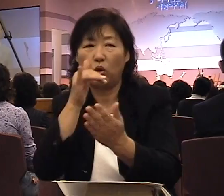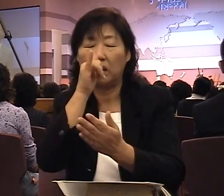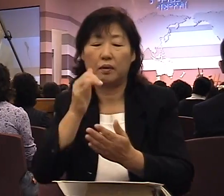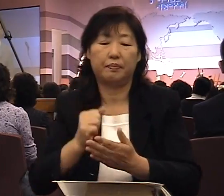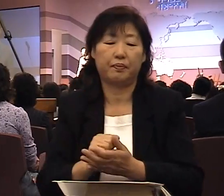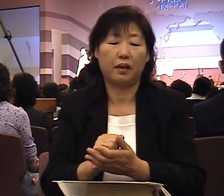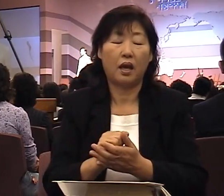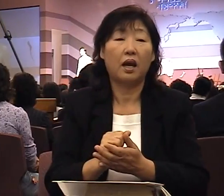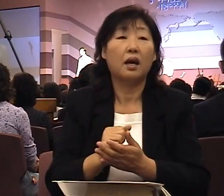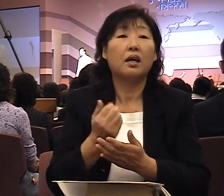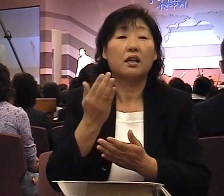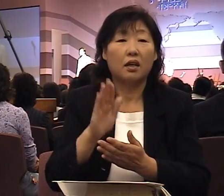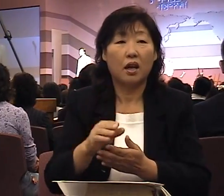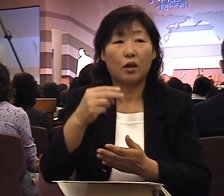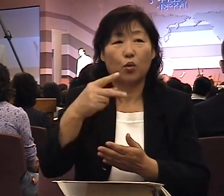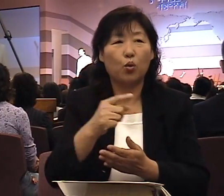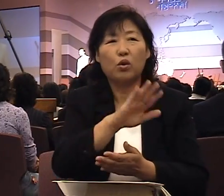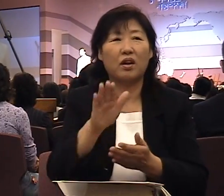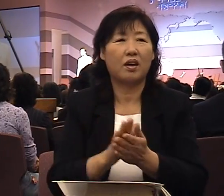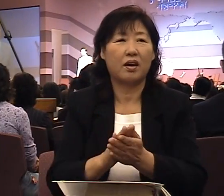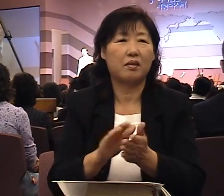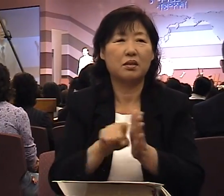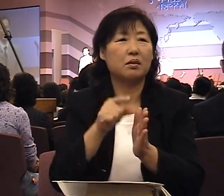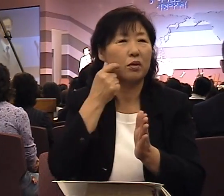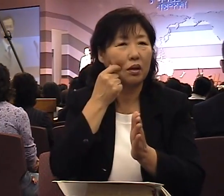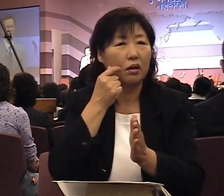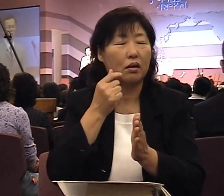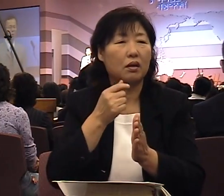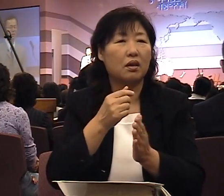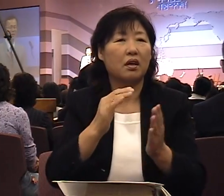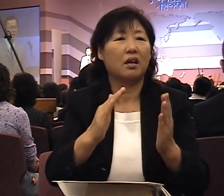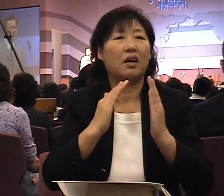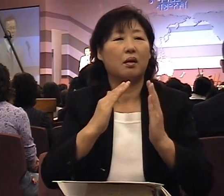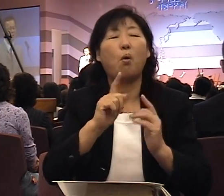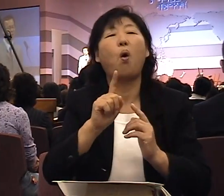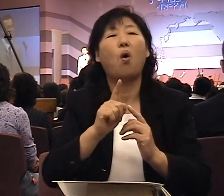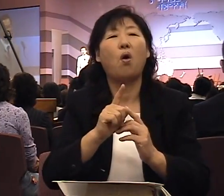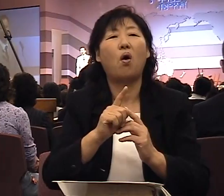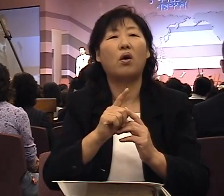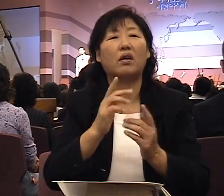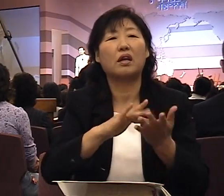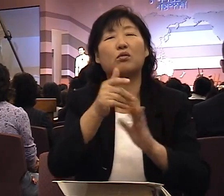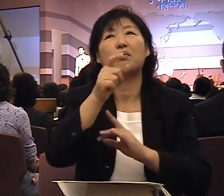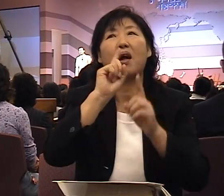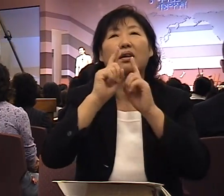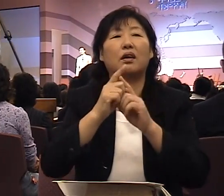그런데도 못 믿는 우리들을 향해 예수님이 뭐라고 하십니까? 공중나는 새를 보아라.